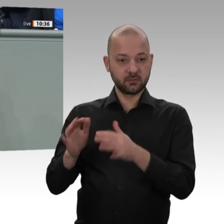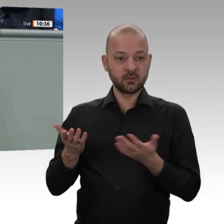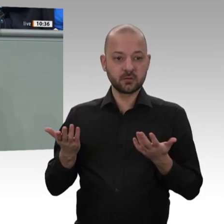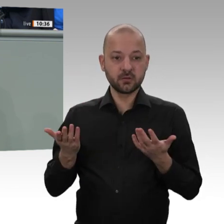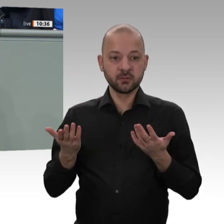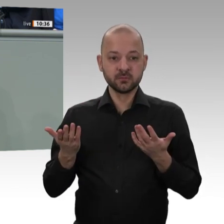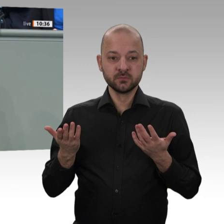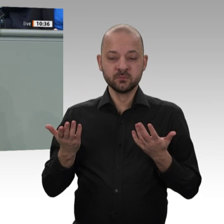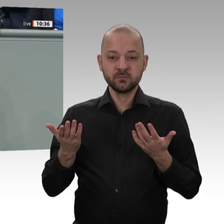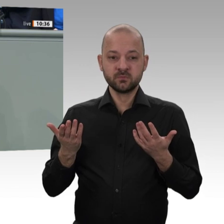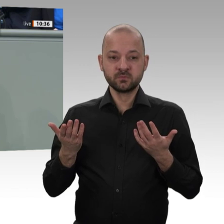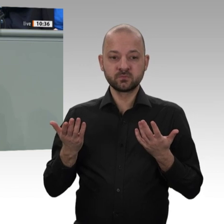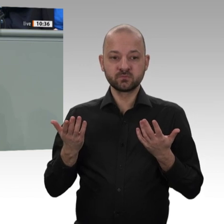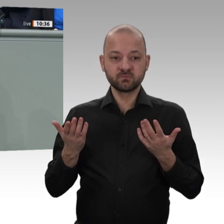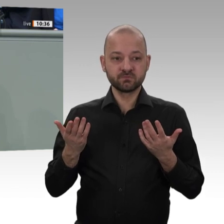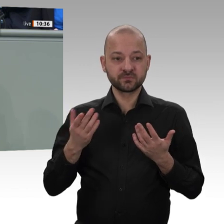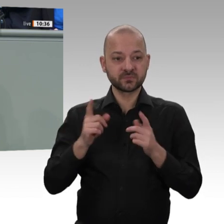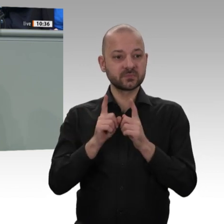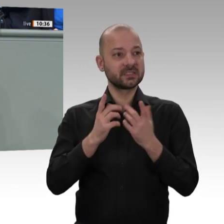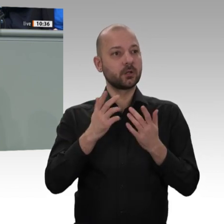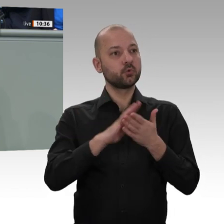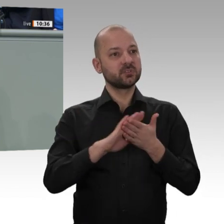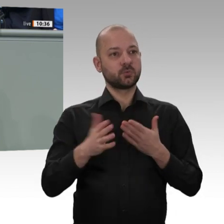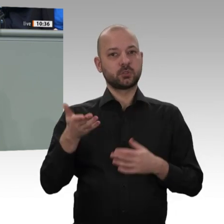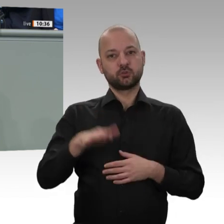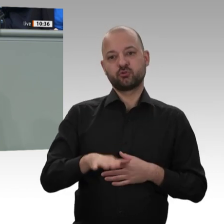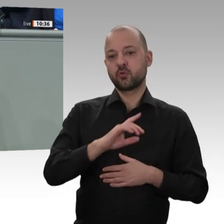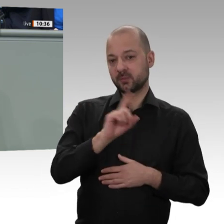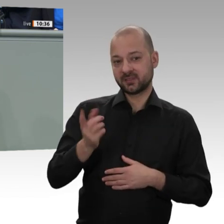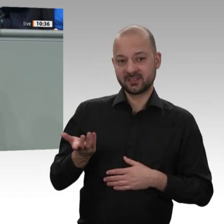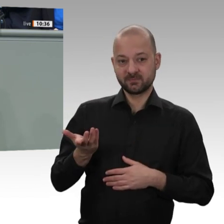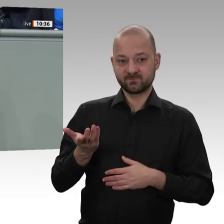Fatih Saracoglu und die Mutter des Täters.